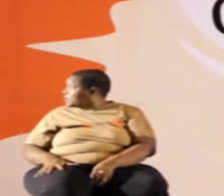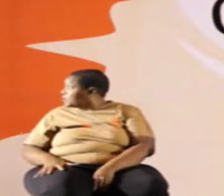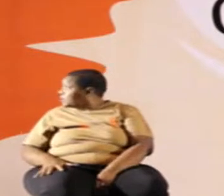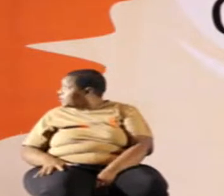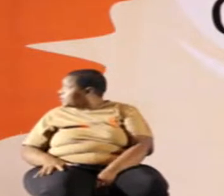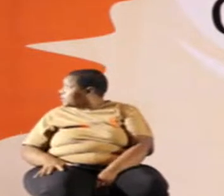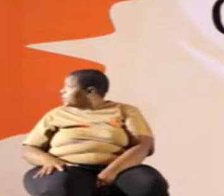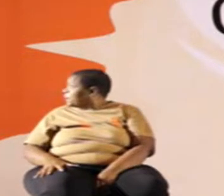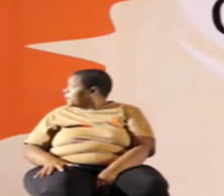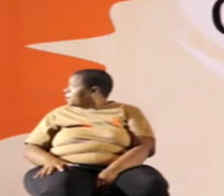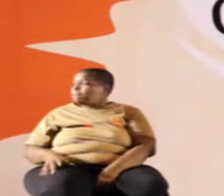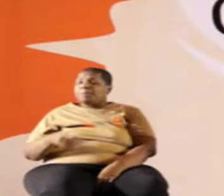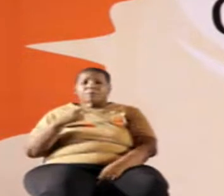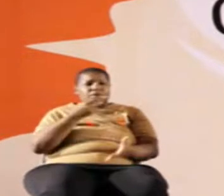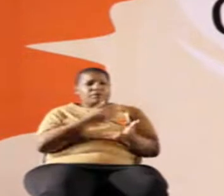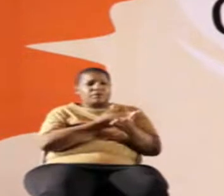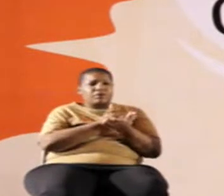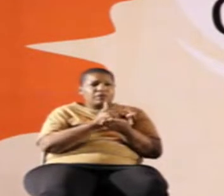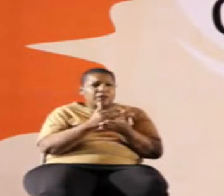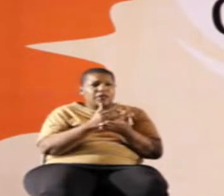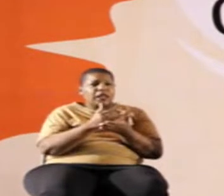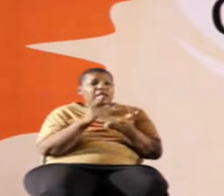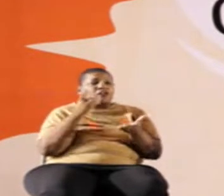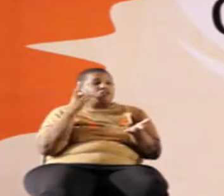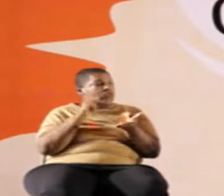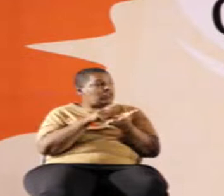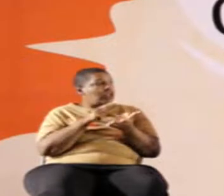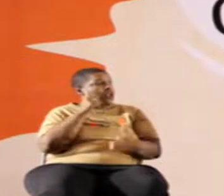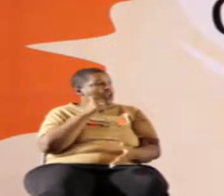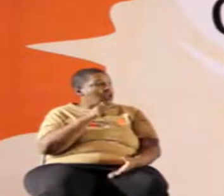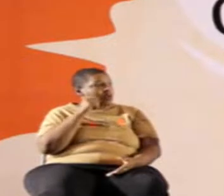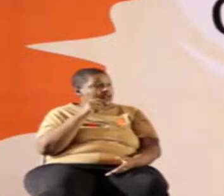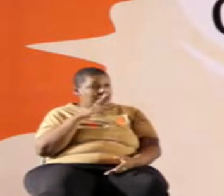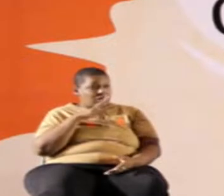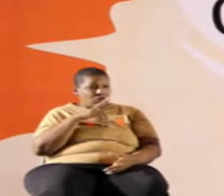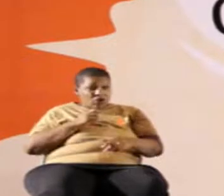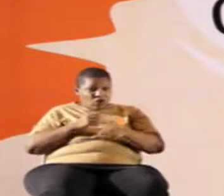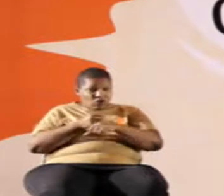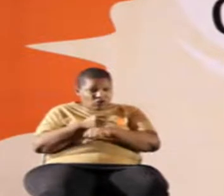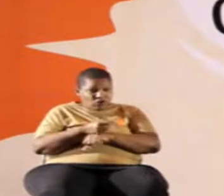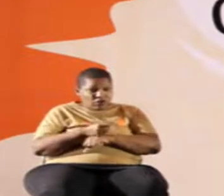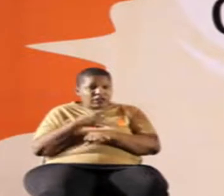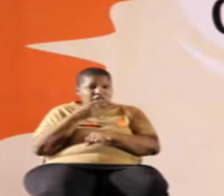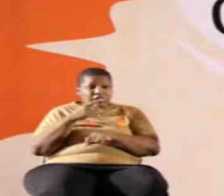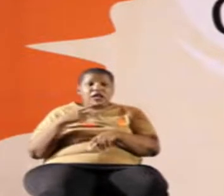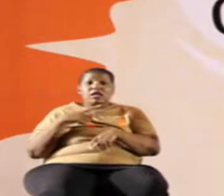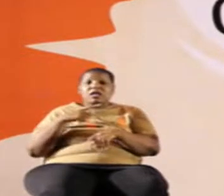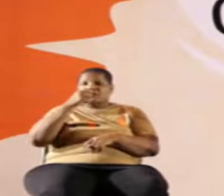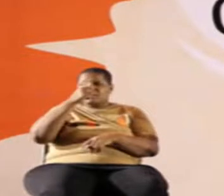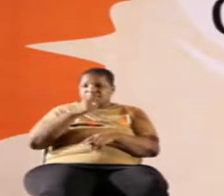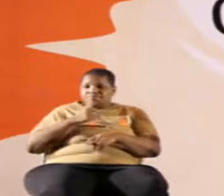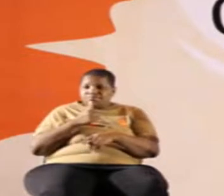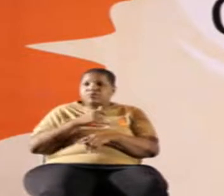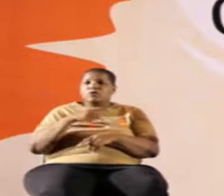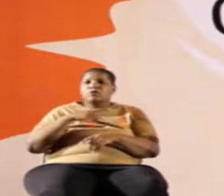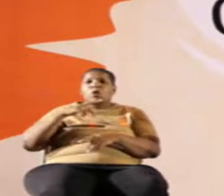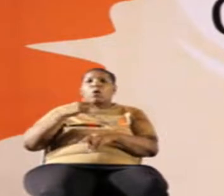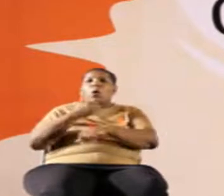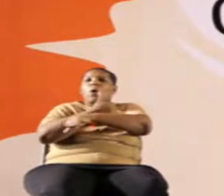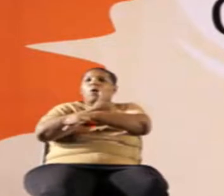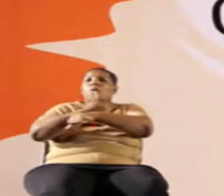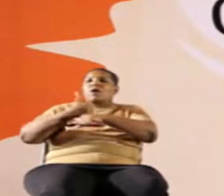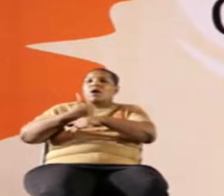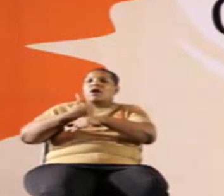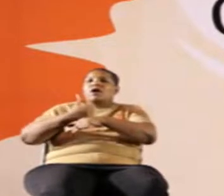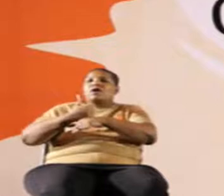Neste período inicial de liberdade, as mulheres foram forçadas a arcar com o sustento moral e com a subsistência dos